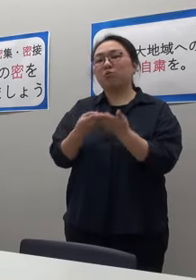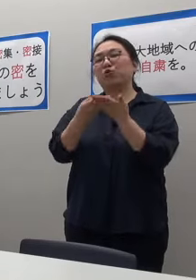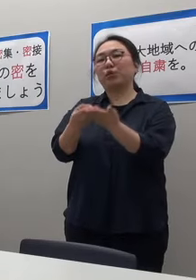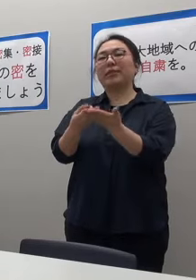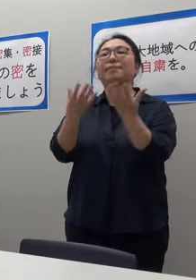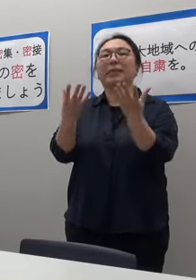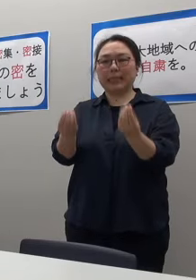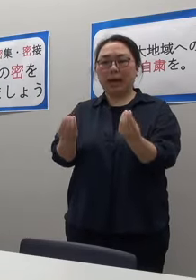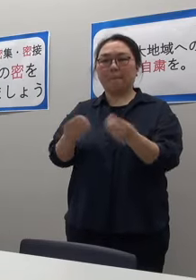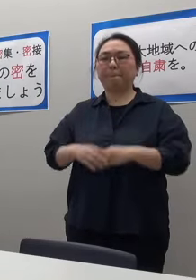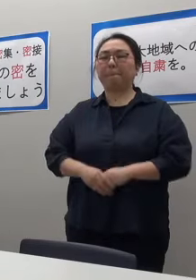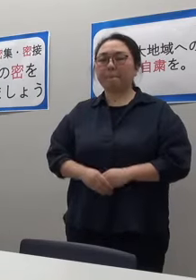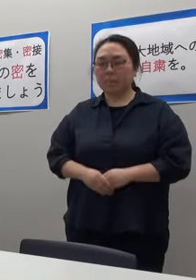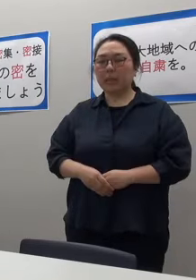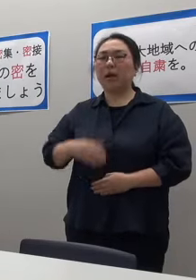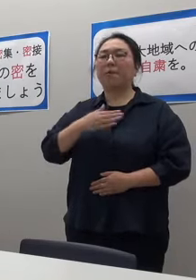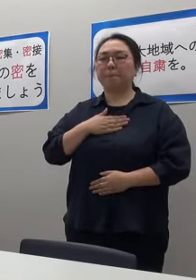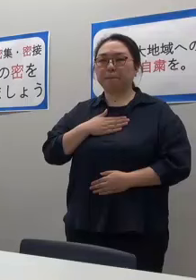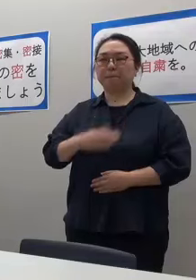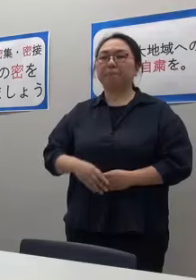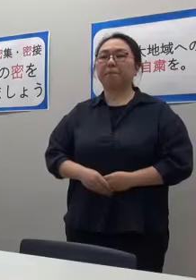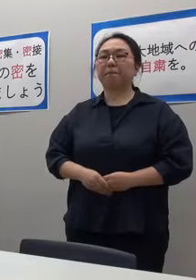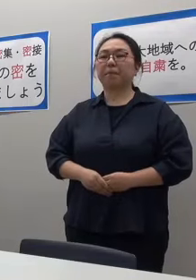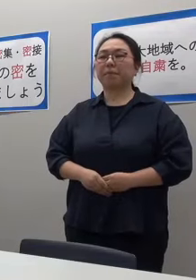い、 と思ってことですね。 はい、 わかりました。